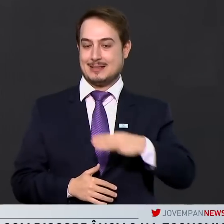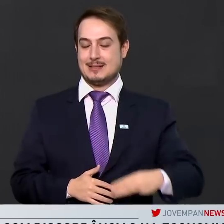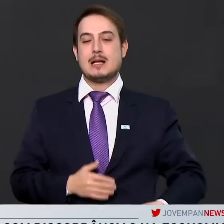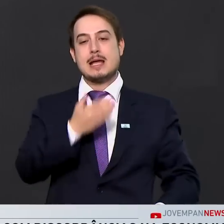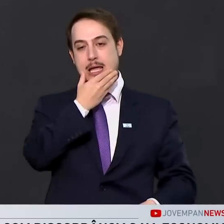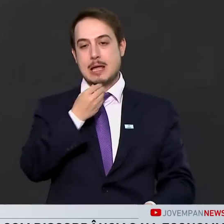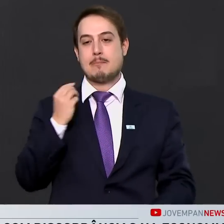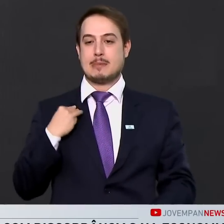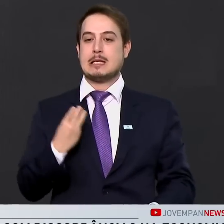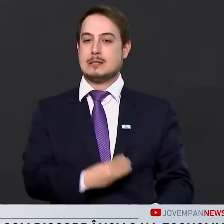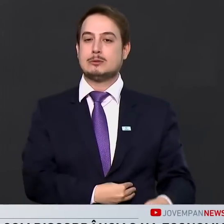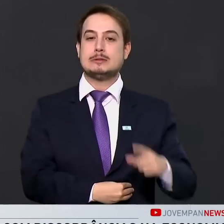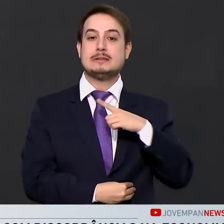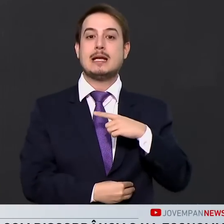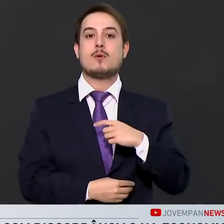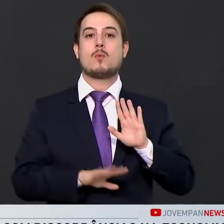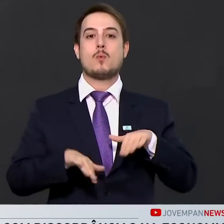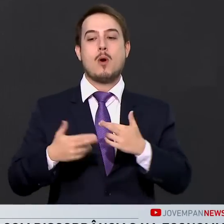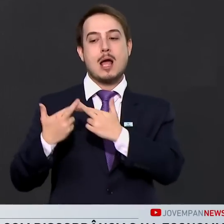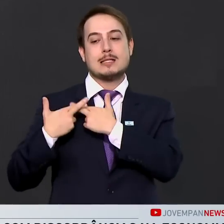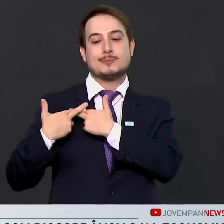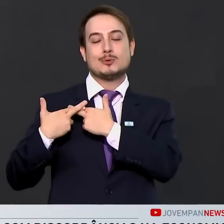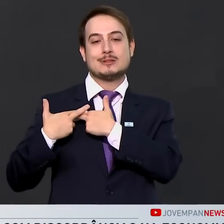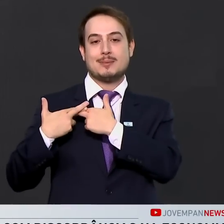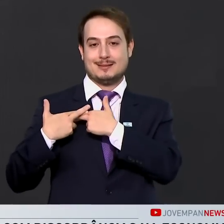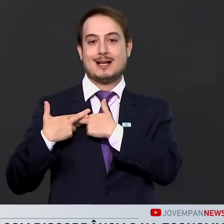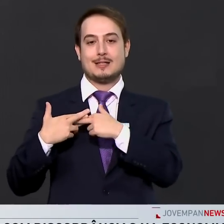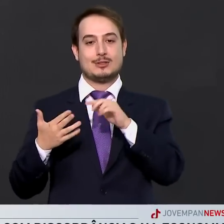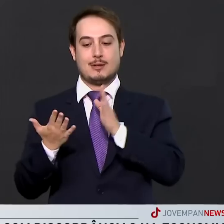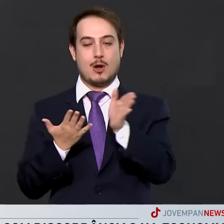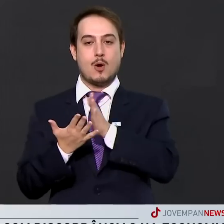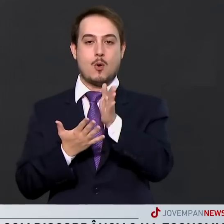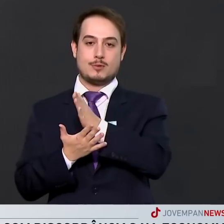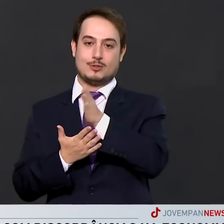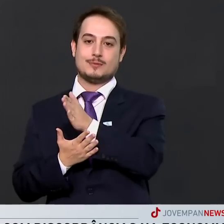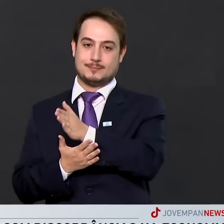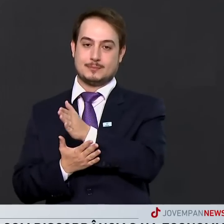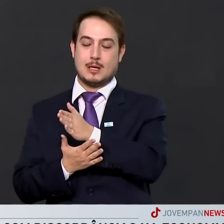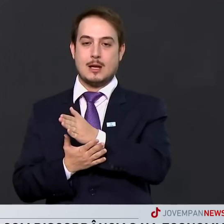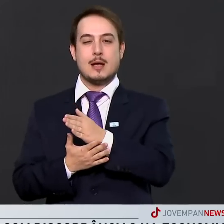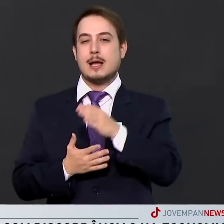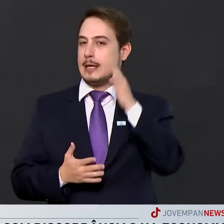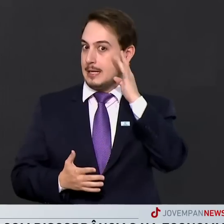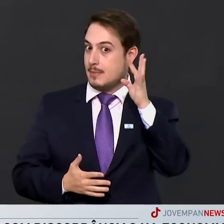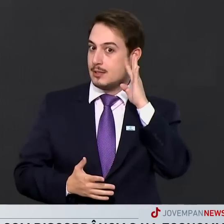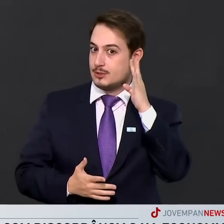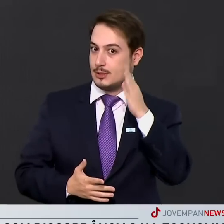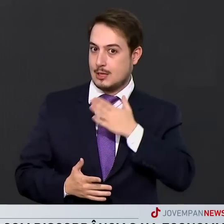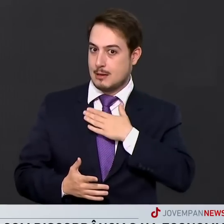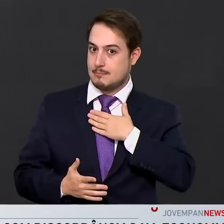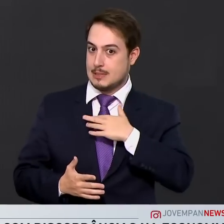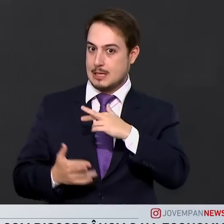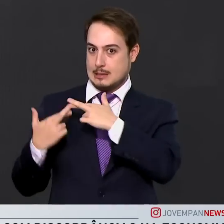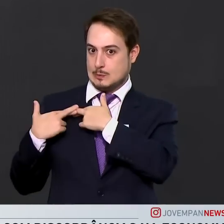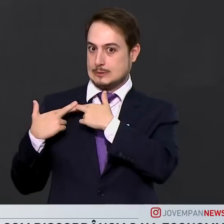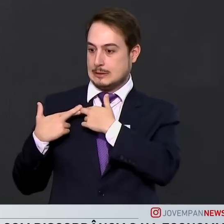questão de fazer um aceno ao colega, que reagiu com surpresa. Imaginem a minha responsabilidade e também honra de